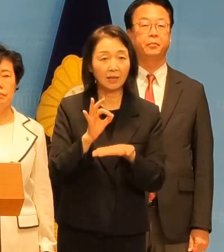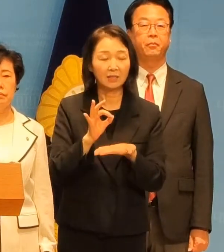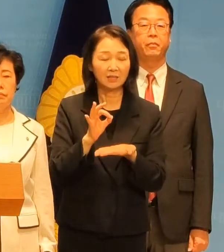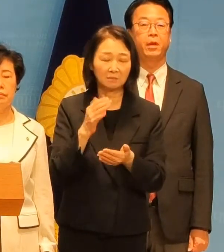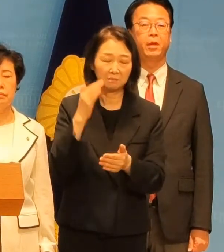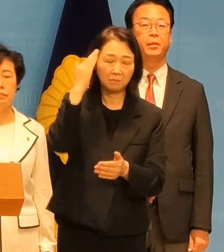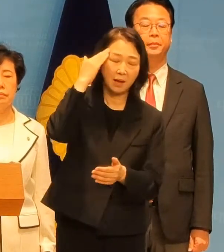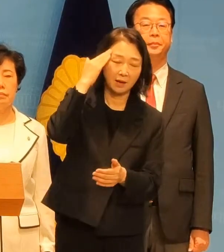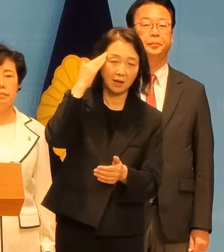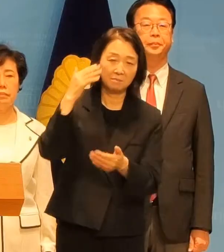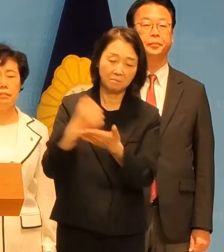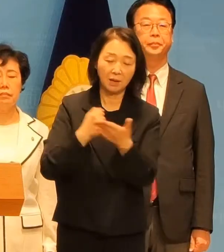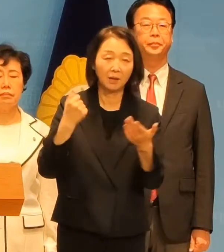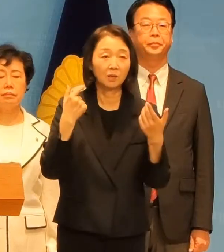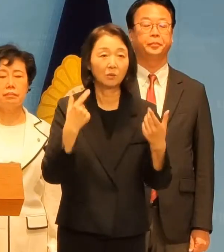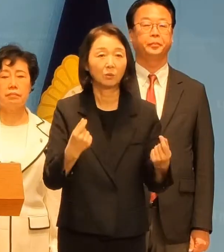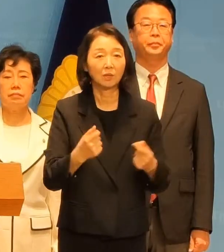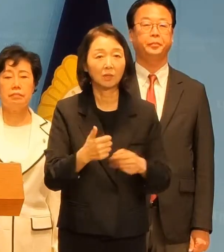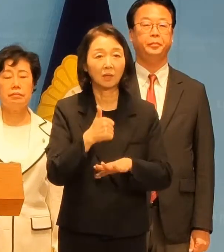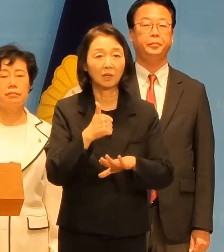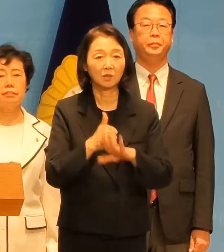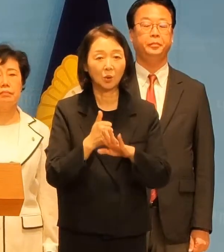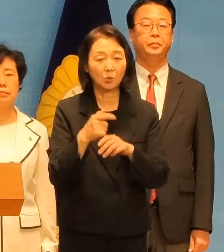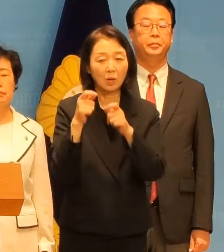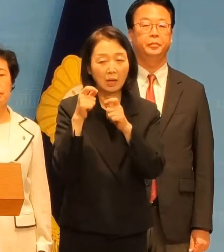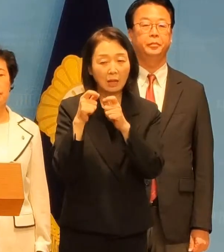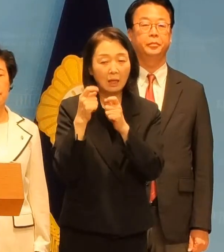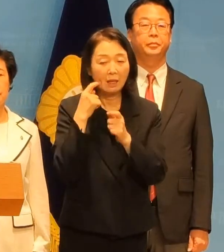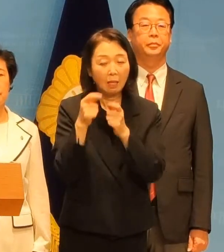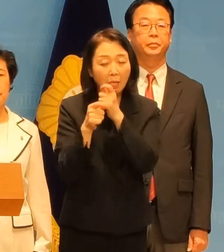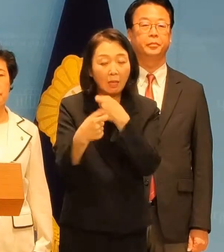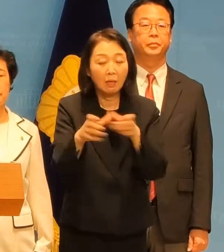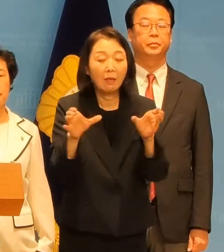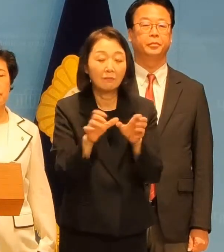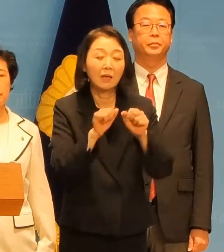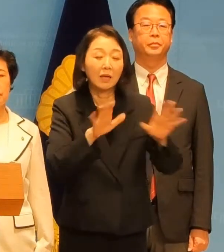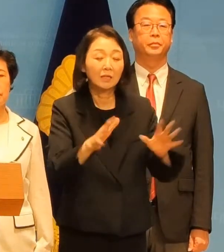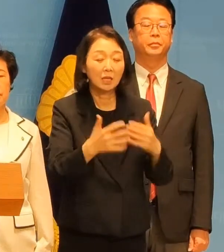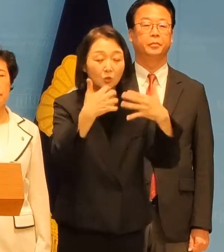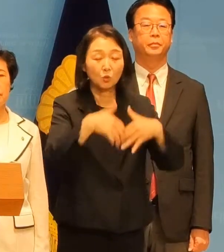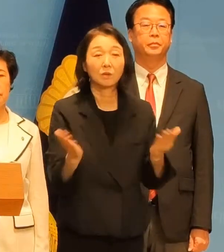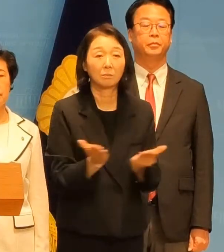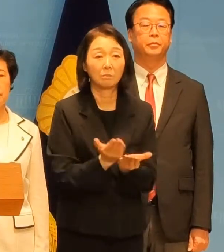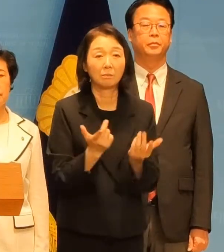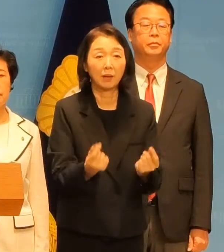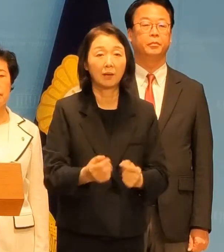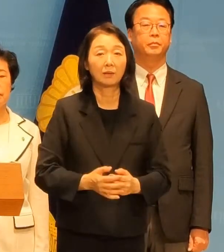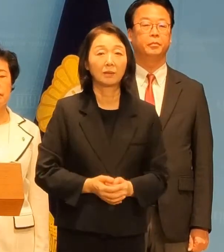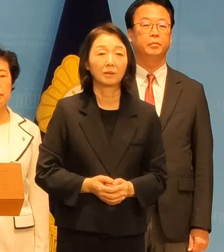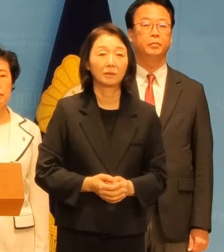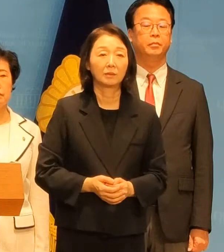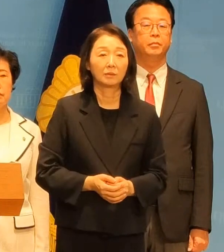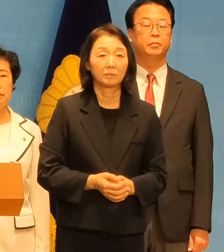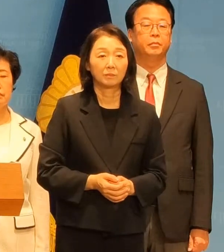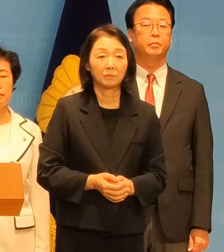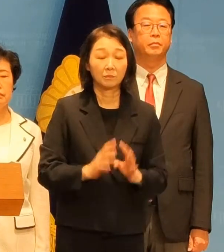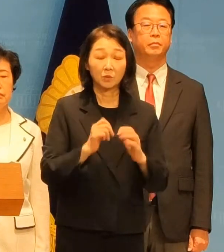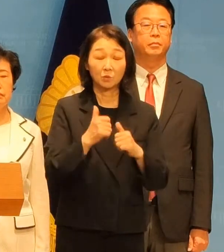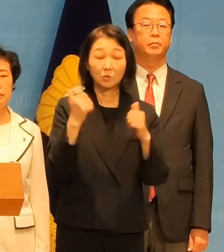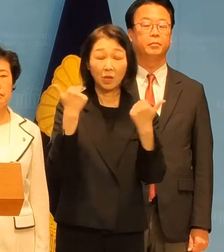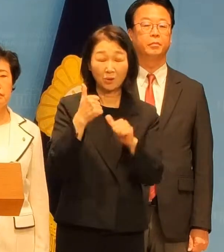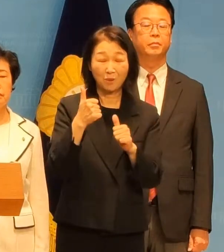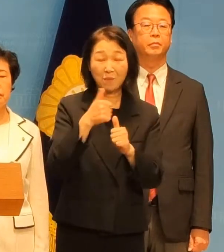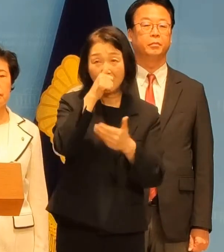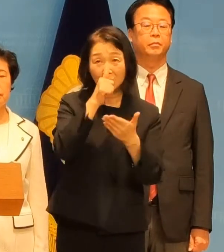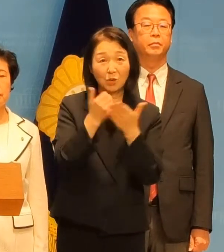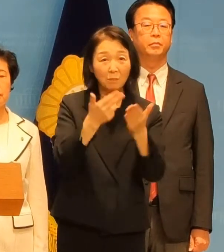침탈하는 것으로서 위헌정당 해산 요건에도 해당한다고 봅니다. 자, 면책특권도